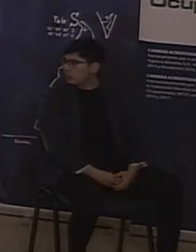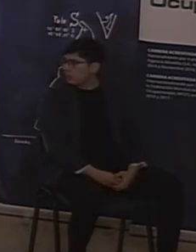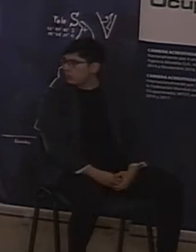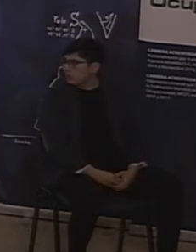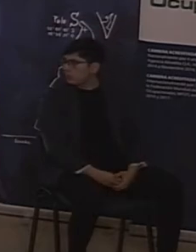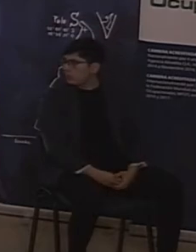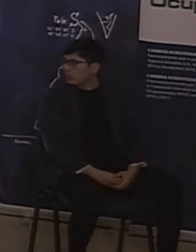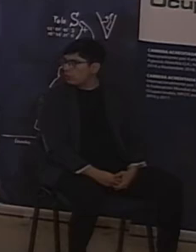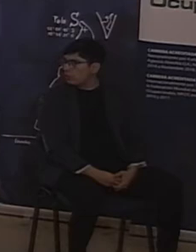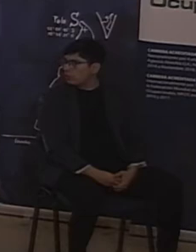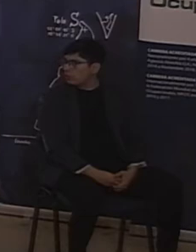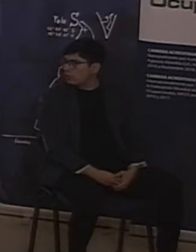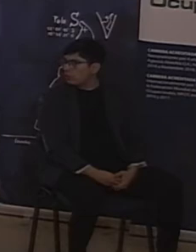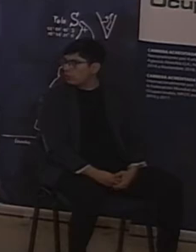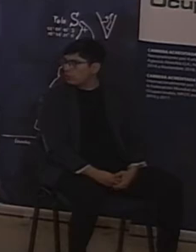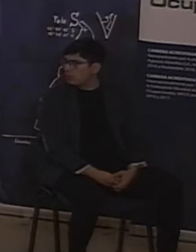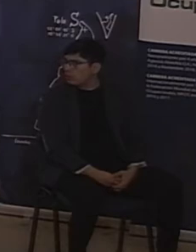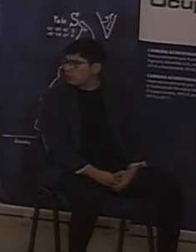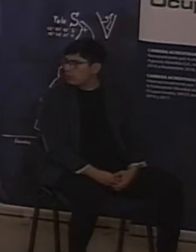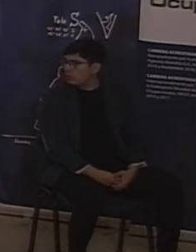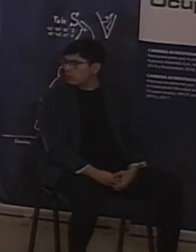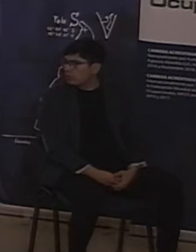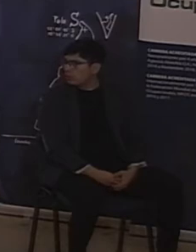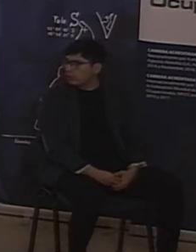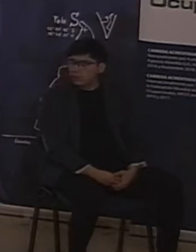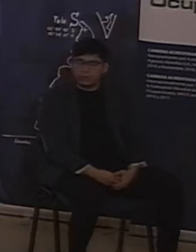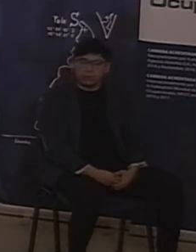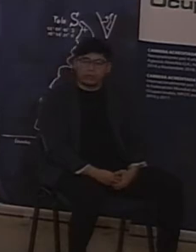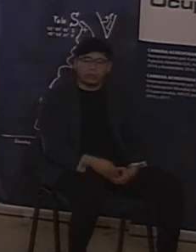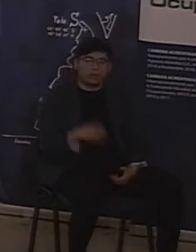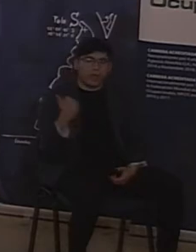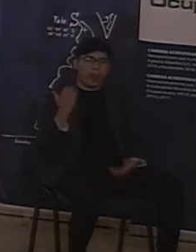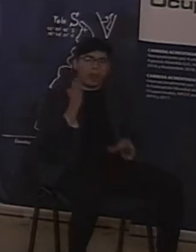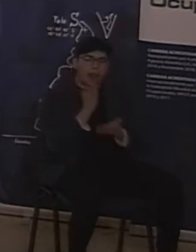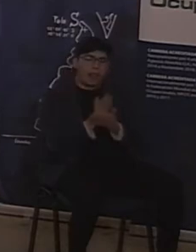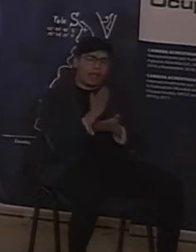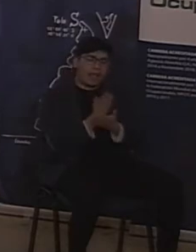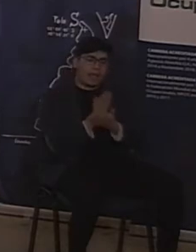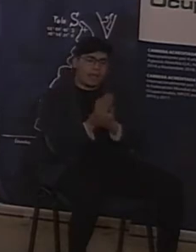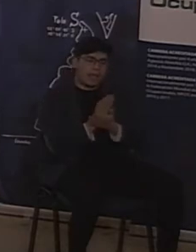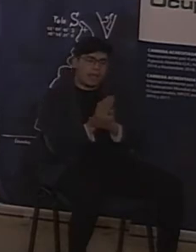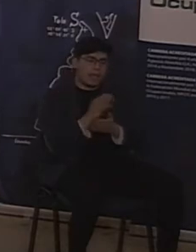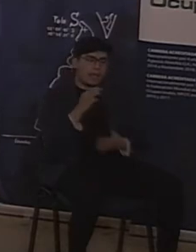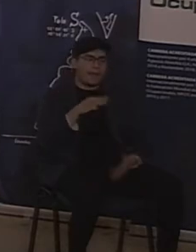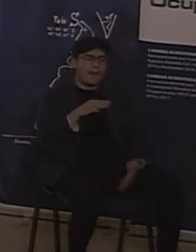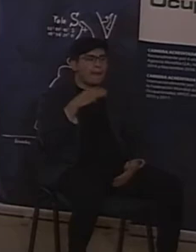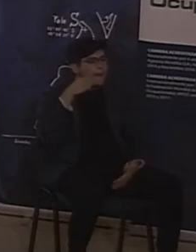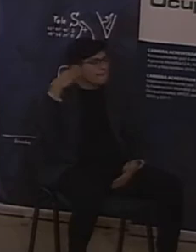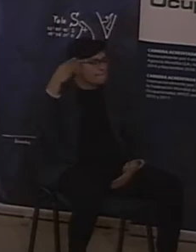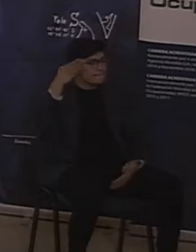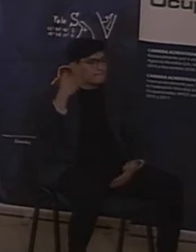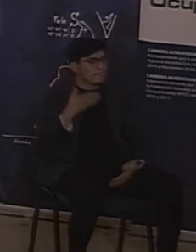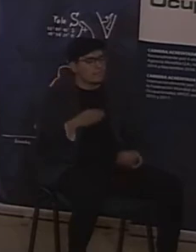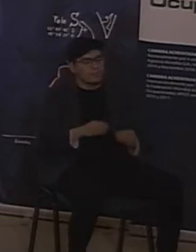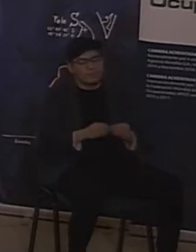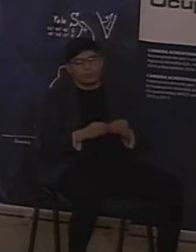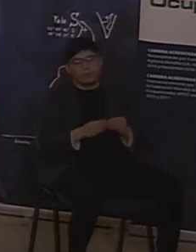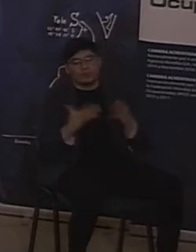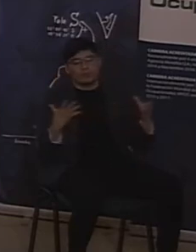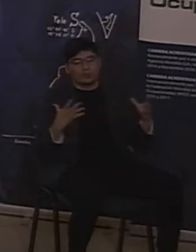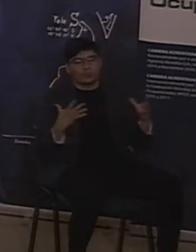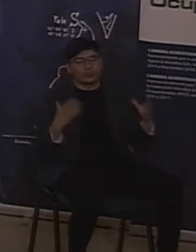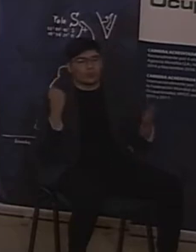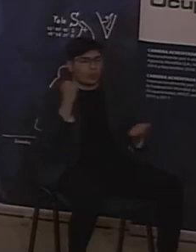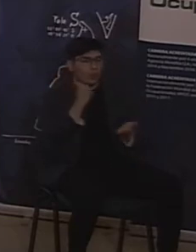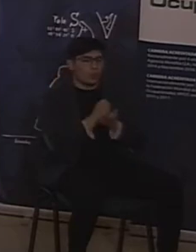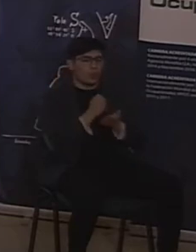una brillante clase magistral en esta materia suscribimos muchos pactos de derechos humanos y